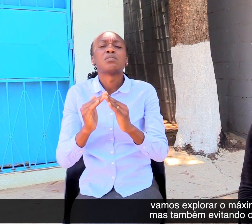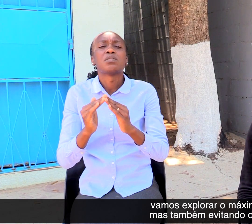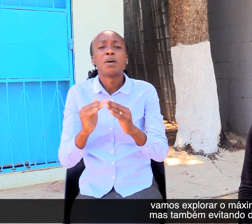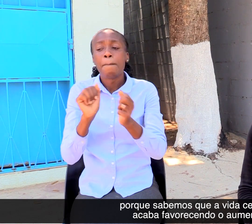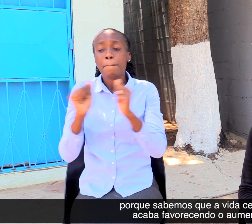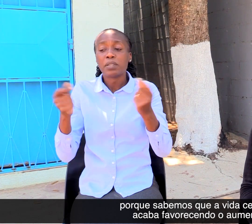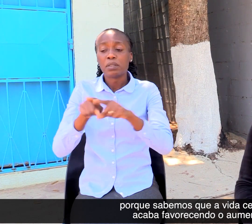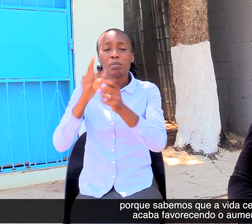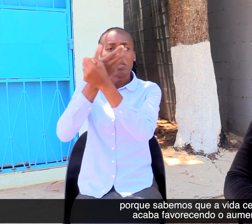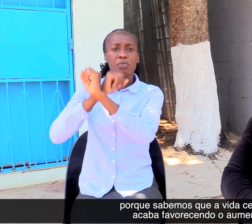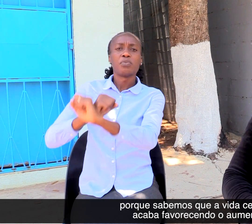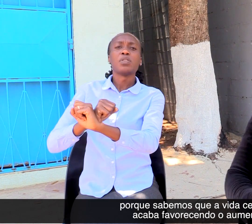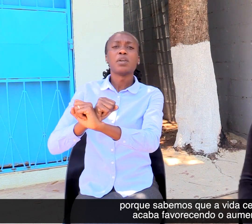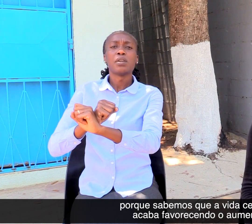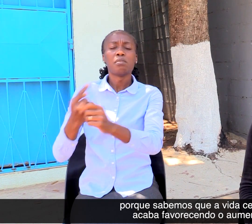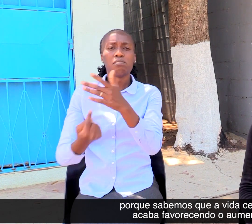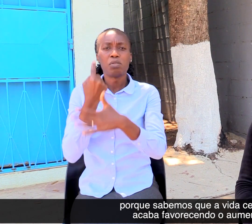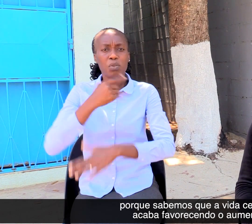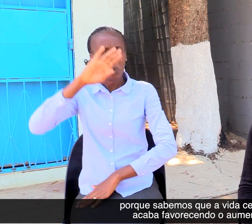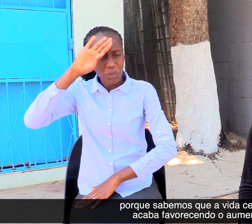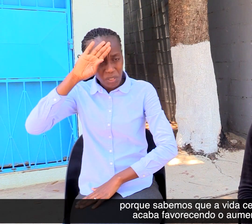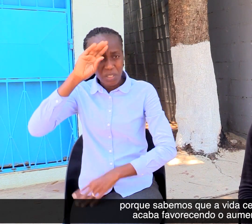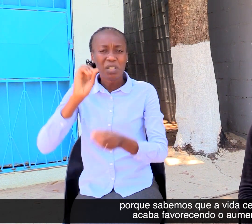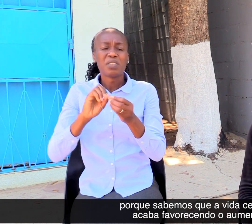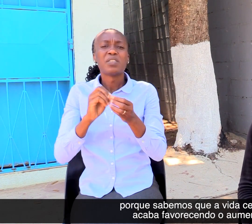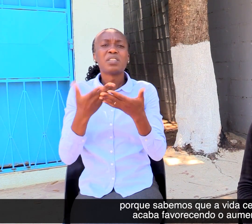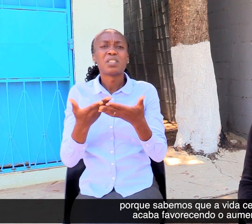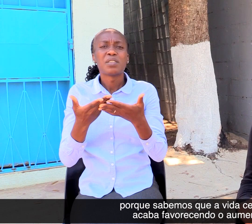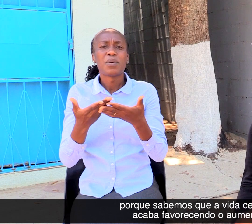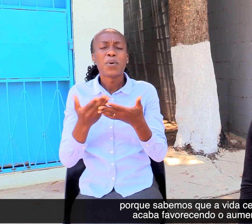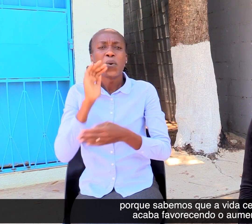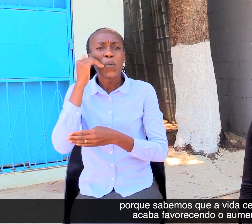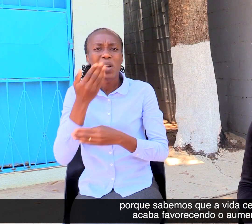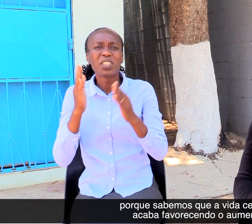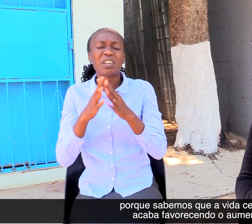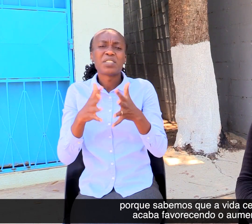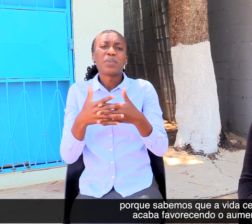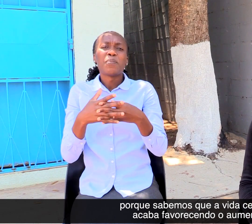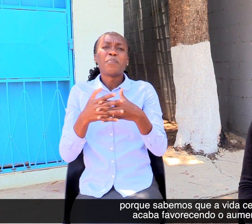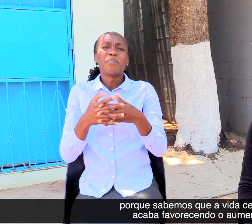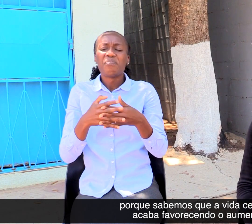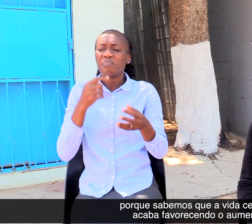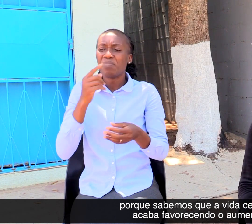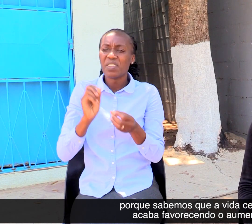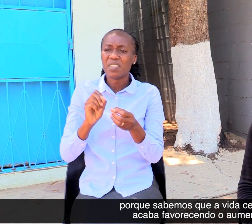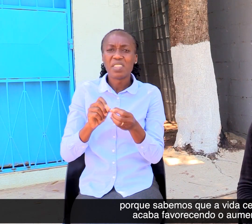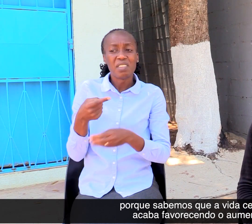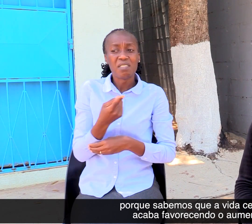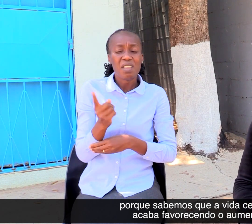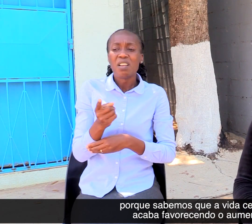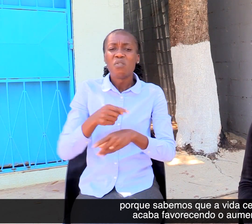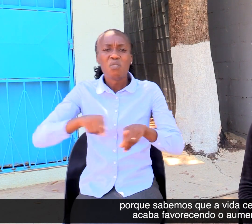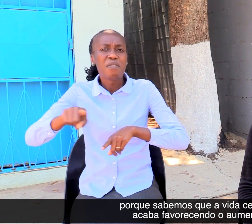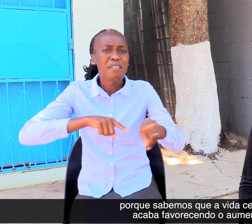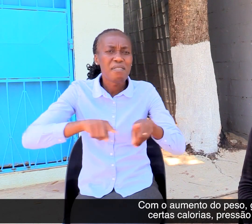evitando doenças, porque sabemos que quando estamos sentados, a vida sedentária em si acaba favorecendo para aquilo que é